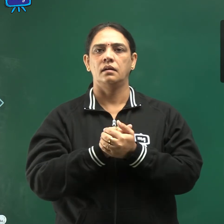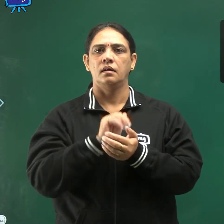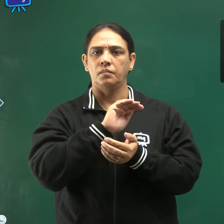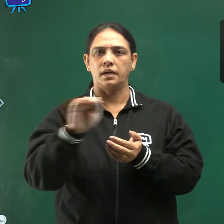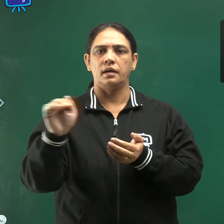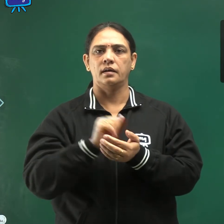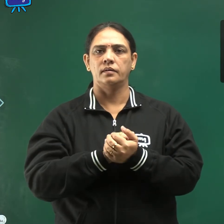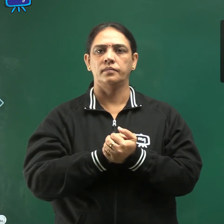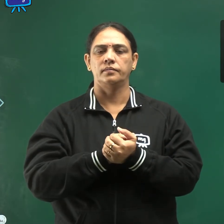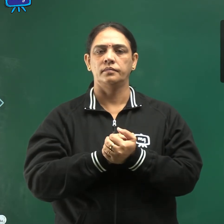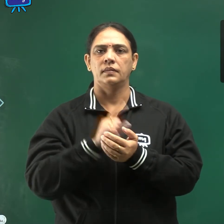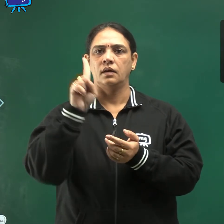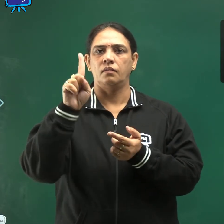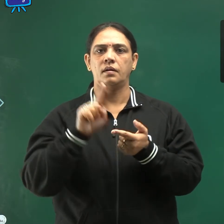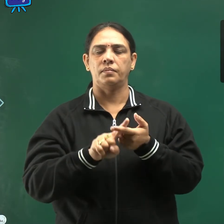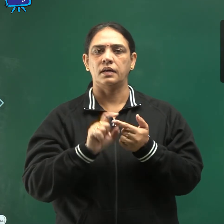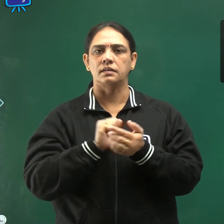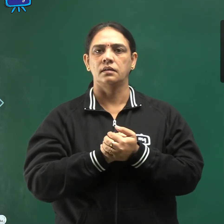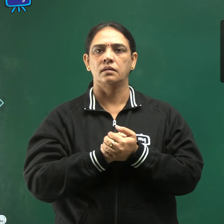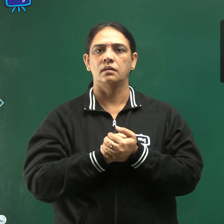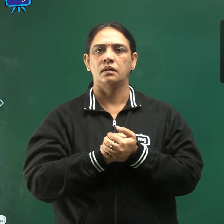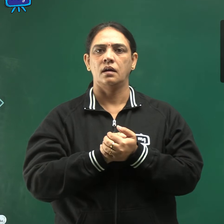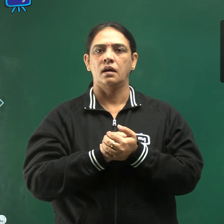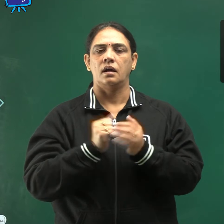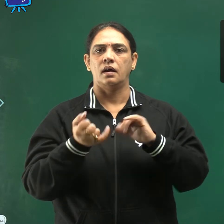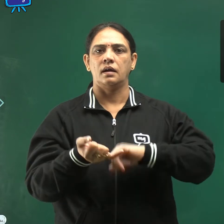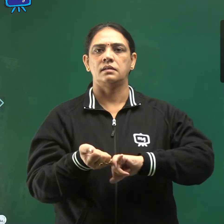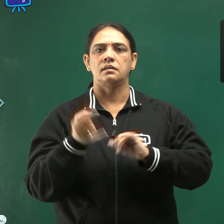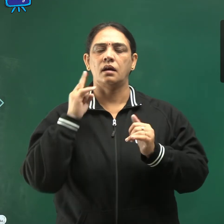बटे 1 प्लस साइन थीटा